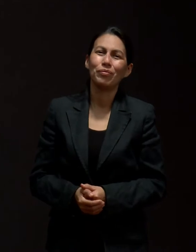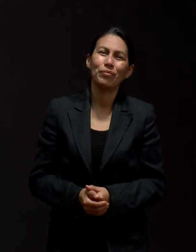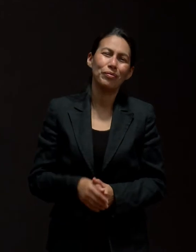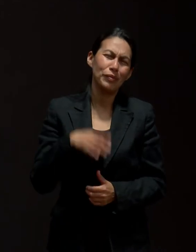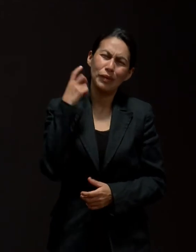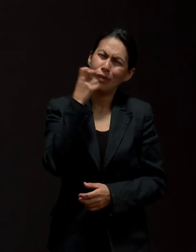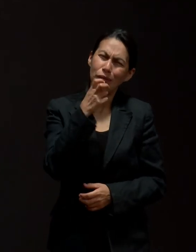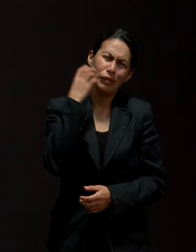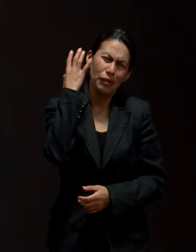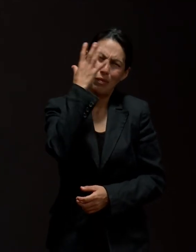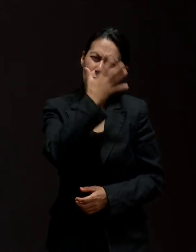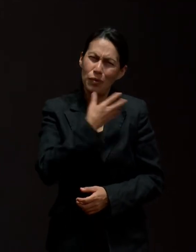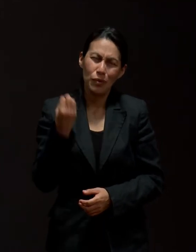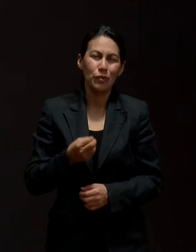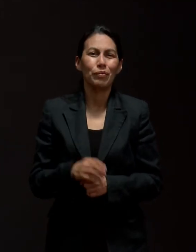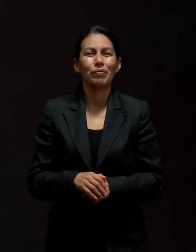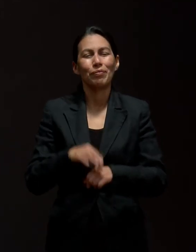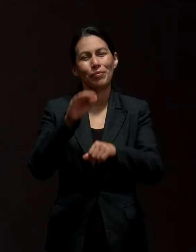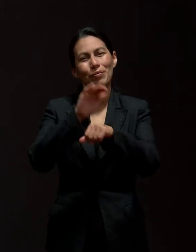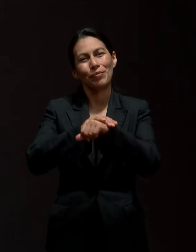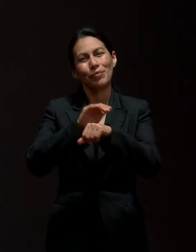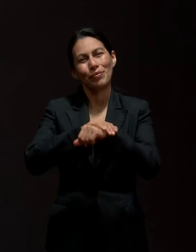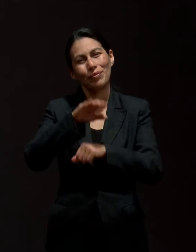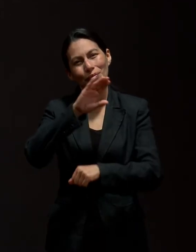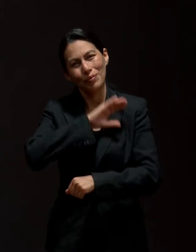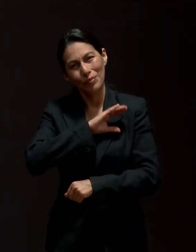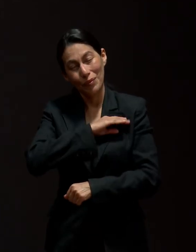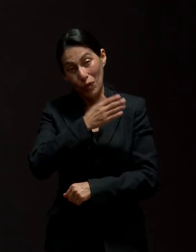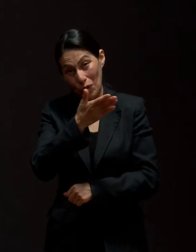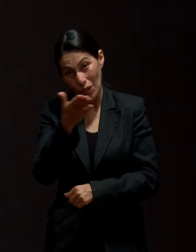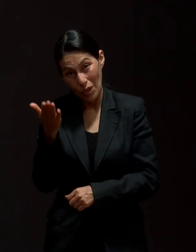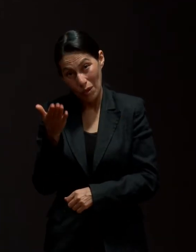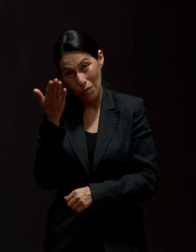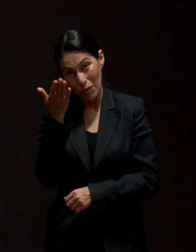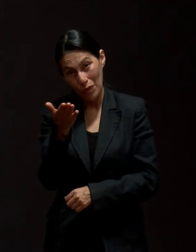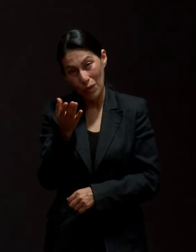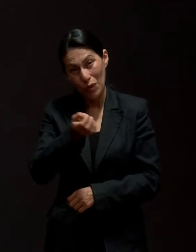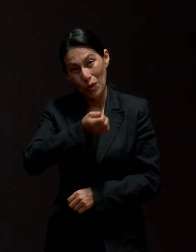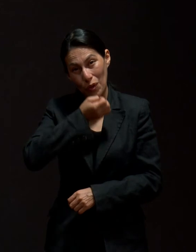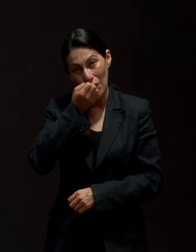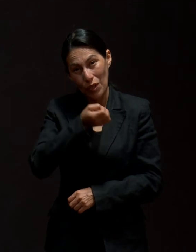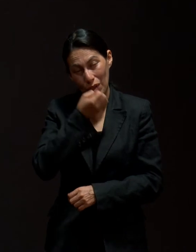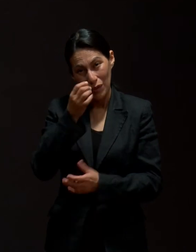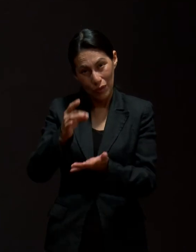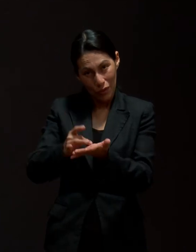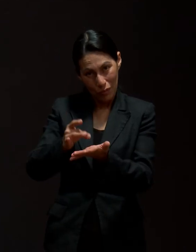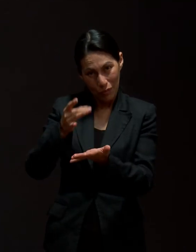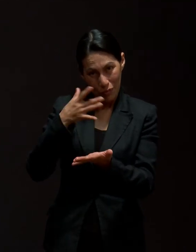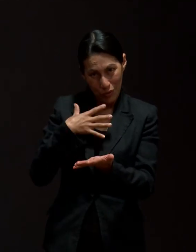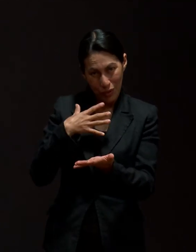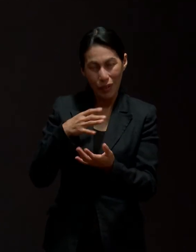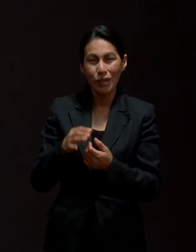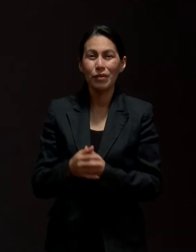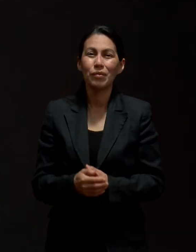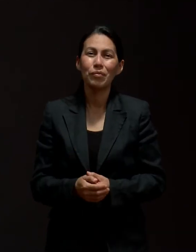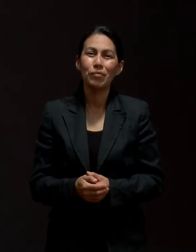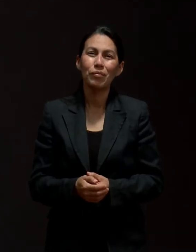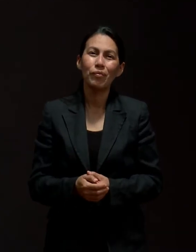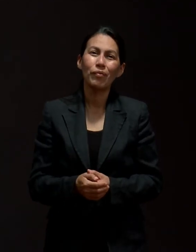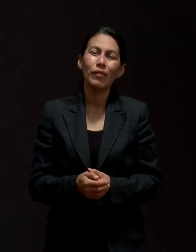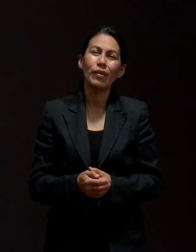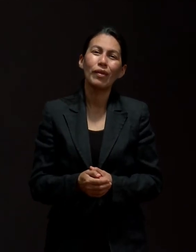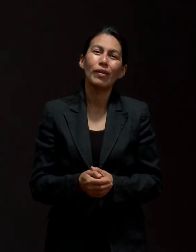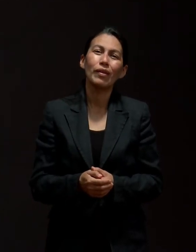maravilloso. Queridos, queridas, mientras ustedes envían sus pedidos de oración a los medios que